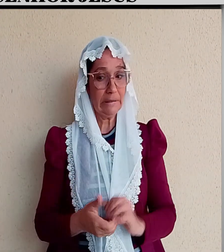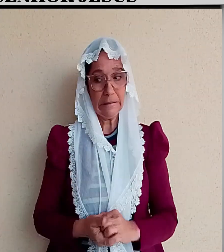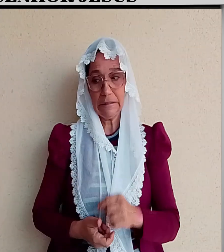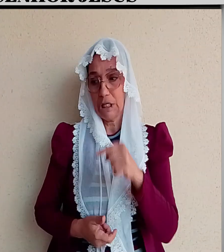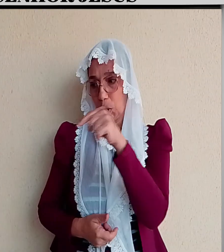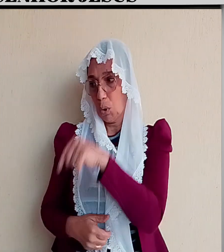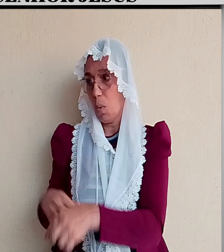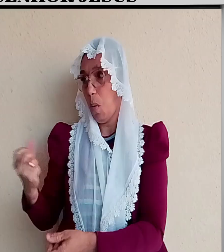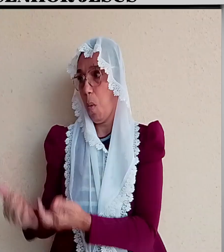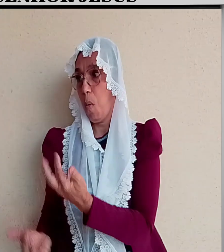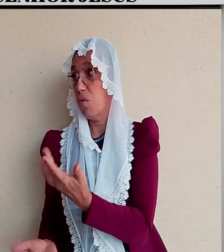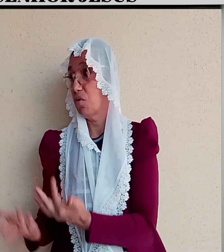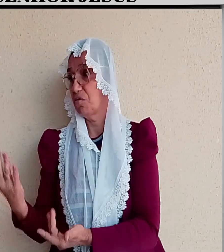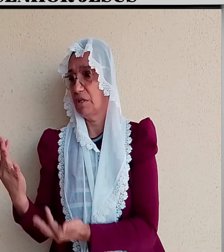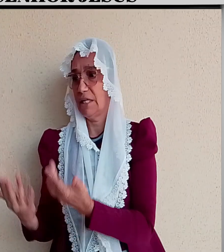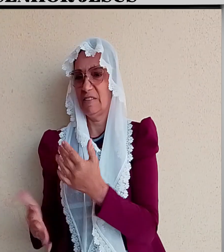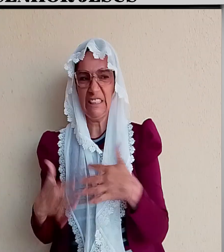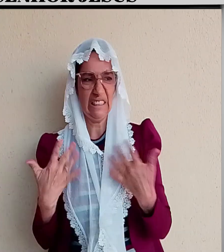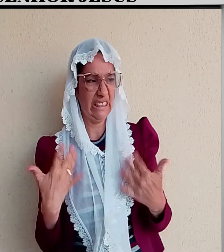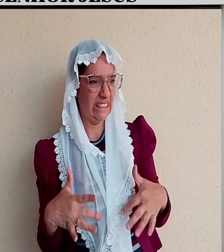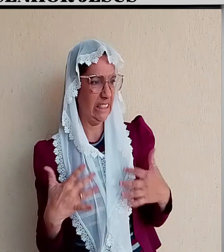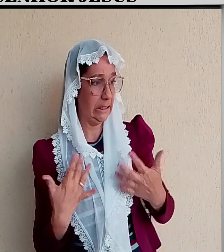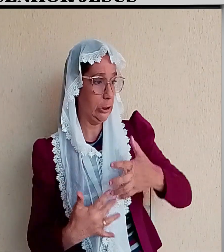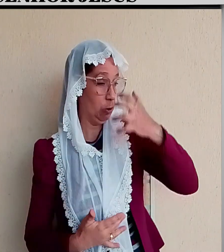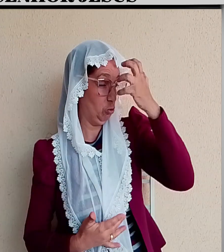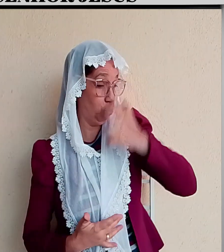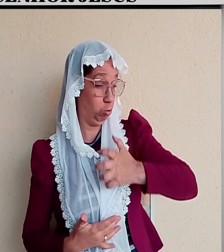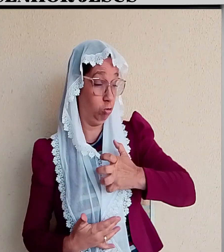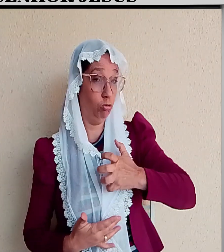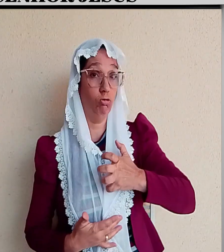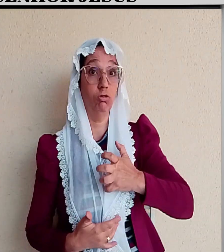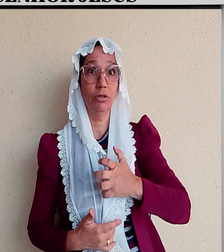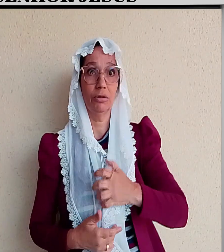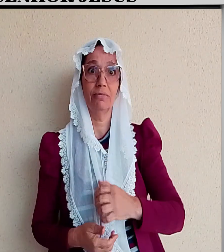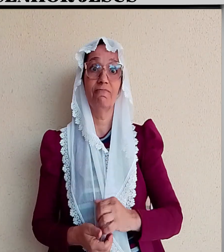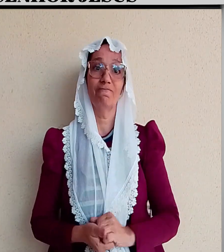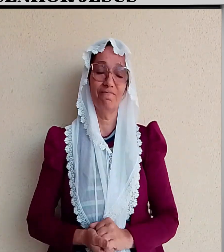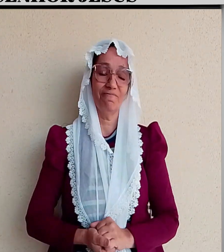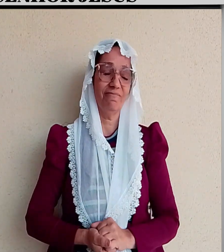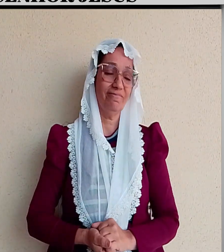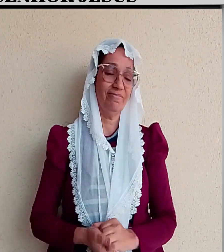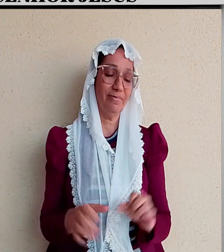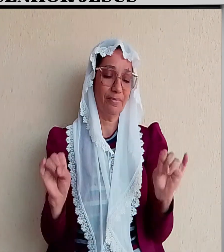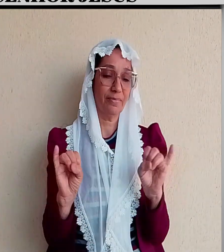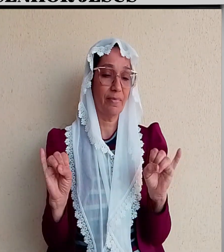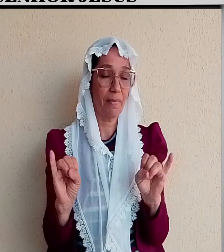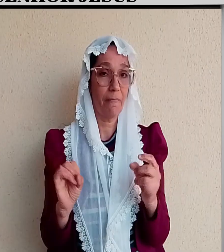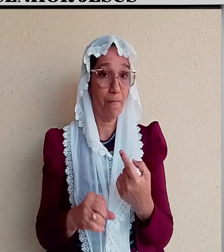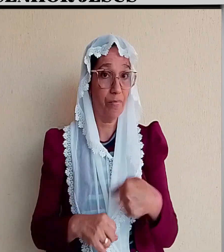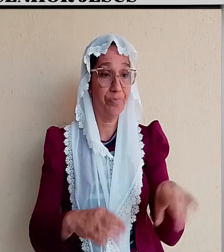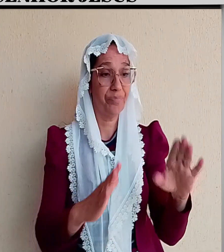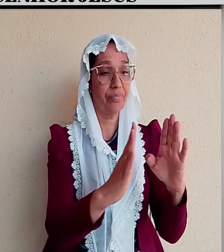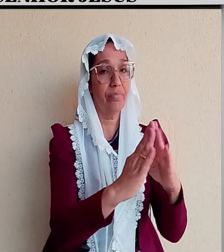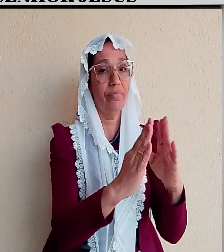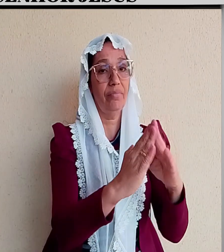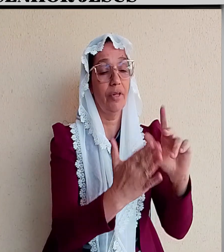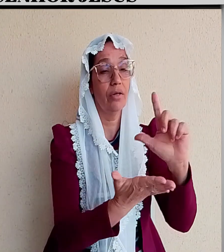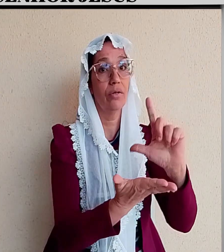derrota para o inferno inteiro. Glória a Jesus. Saia daqui na esperança que o teu laudo é vitória. Aleluia, que o